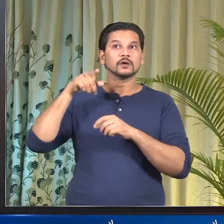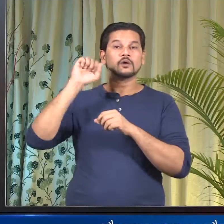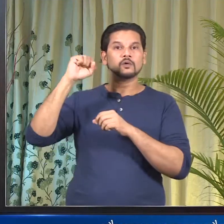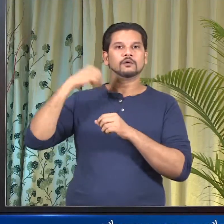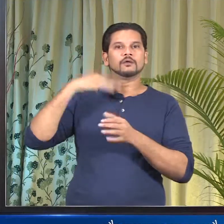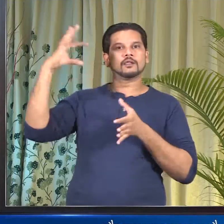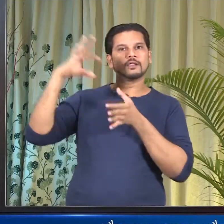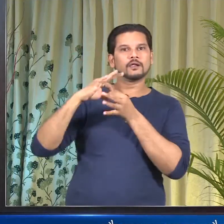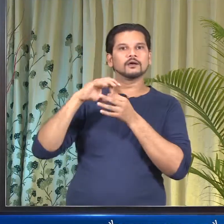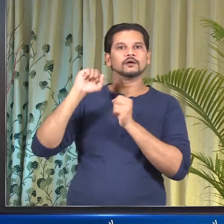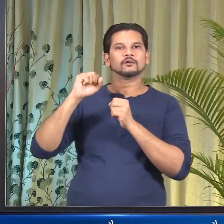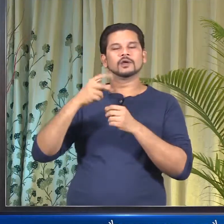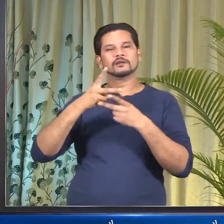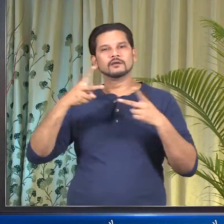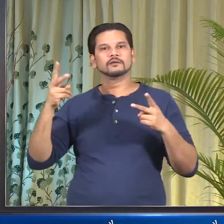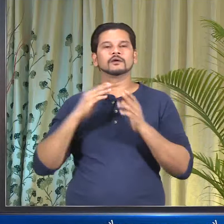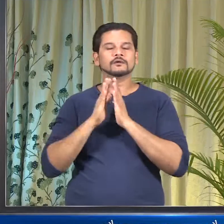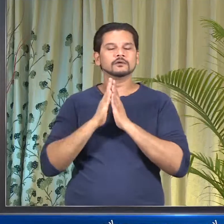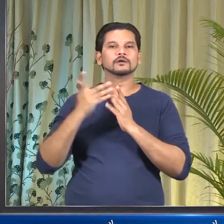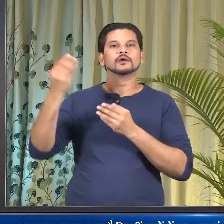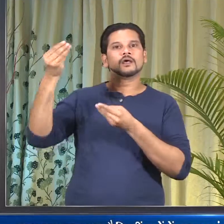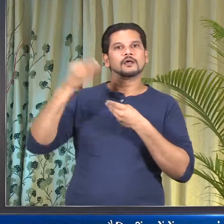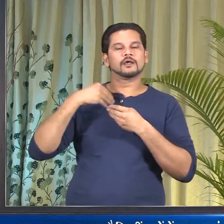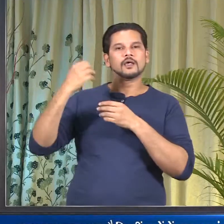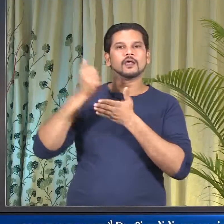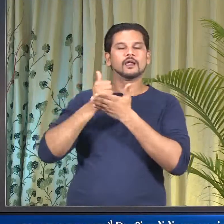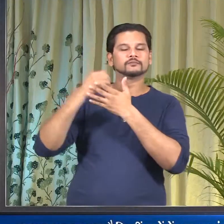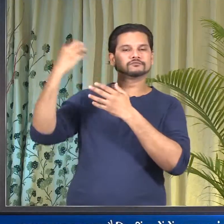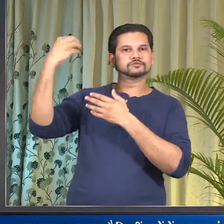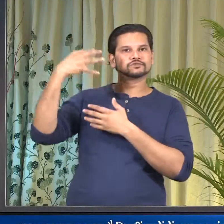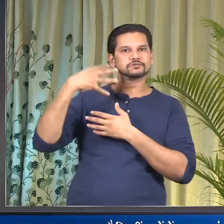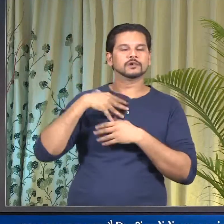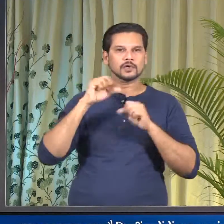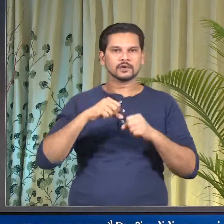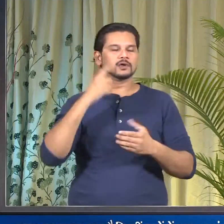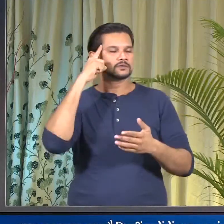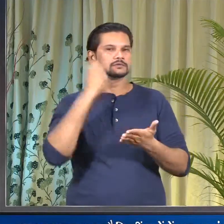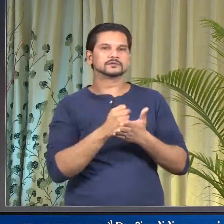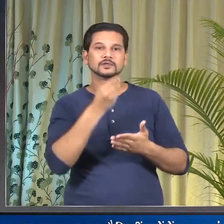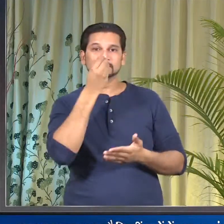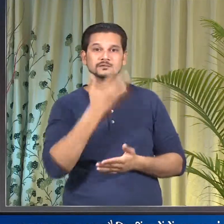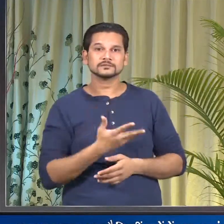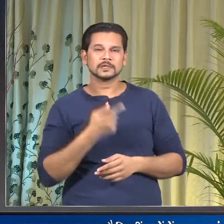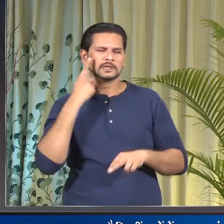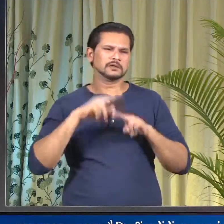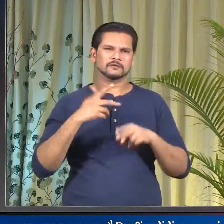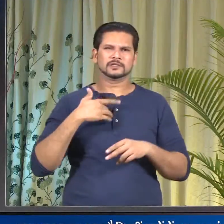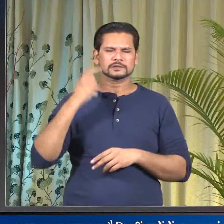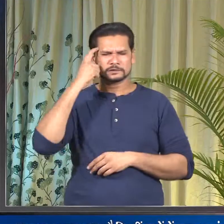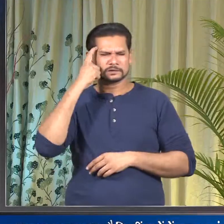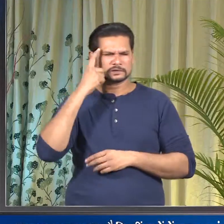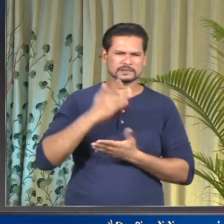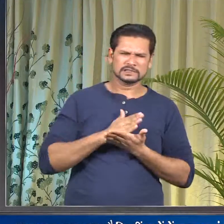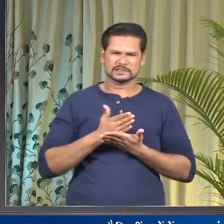हमें प्राप्त होती है जो हमें निर्णे लेने में मदद करती है अगर मन उल्जा हुआ है किनी बातों में, मन